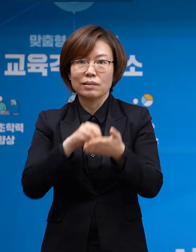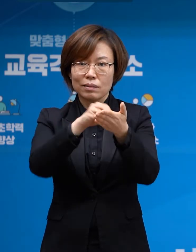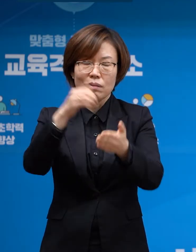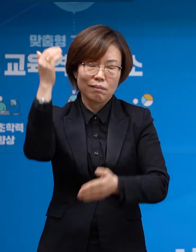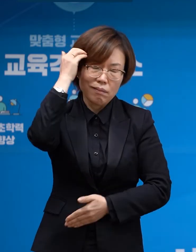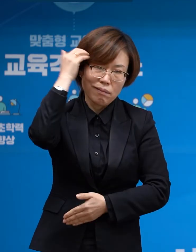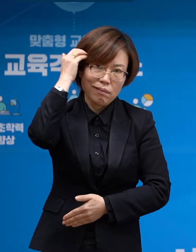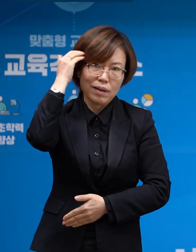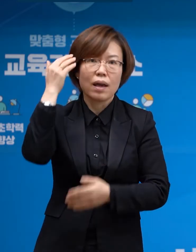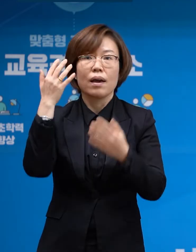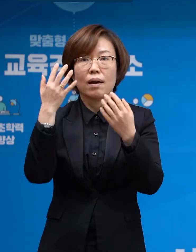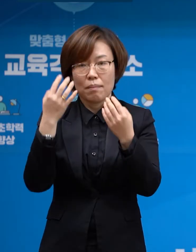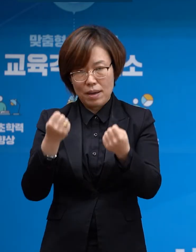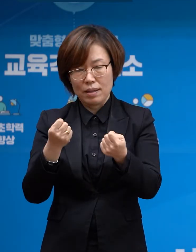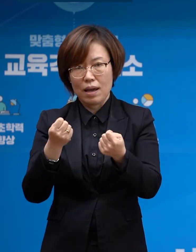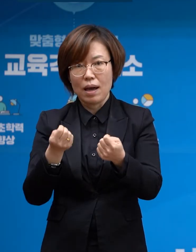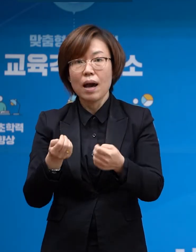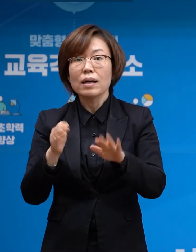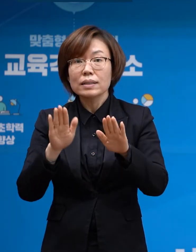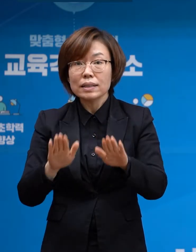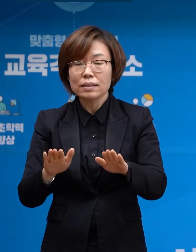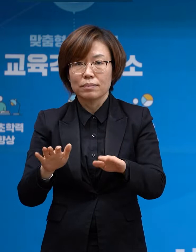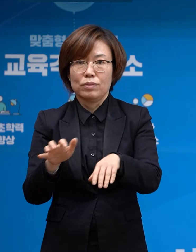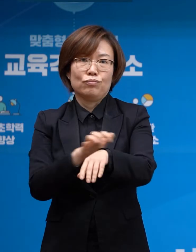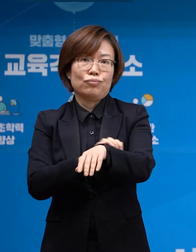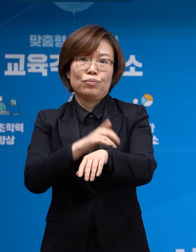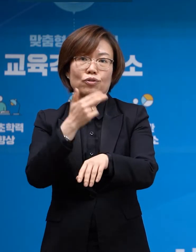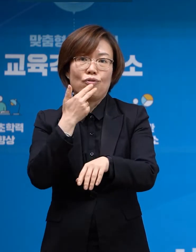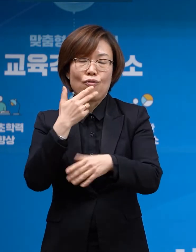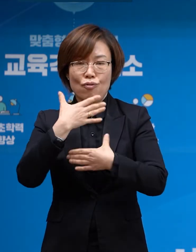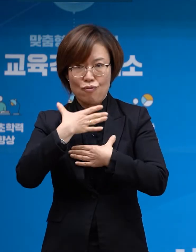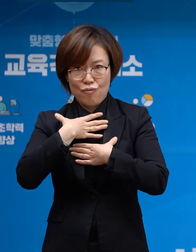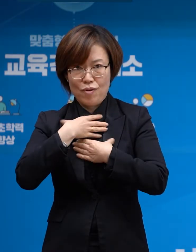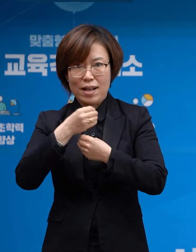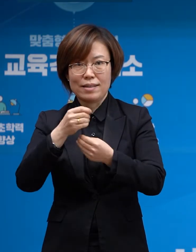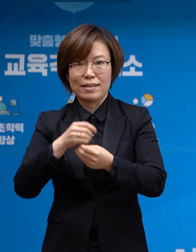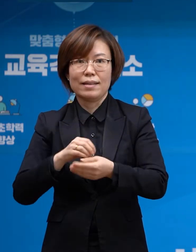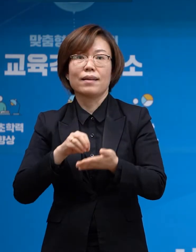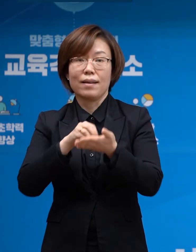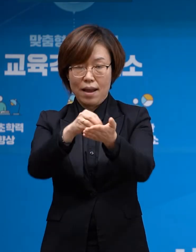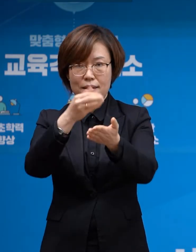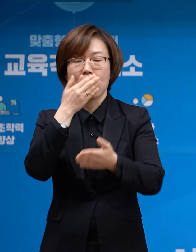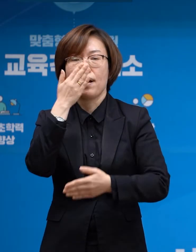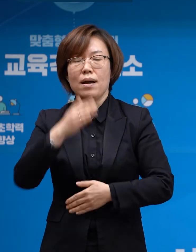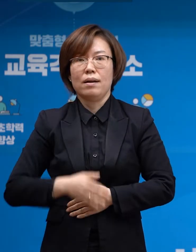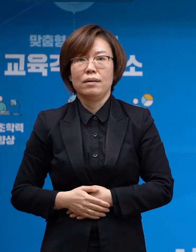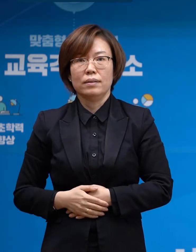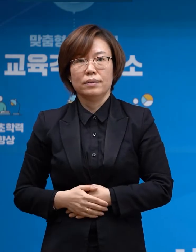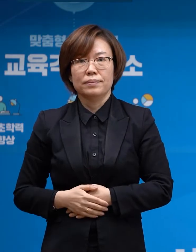이용에 불편함을 드러내기도 했으나 현재는 안정화 조치를 완료했습니다.